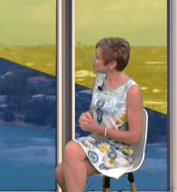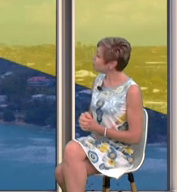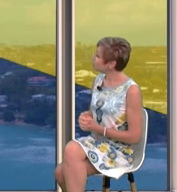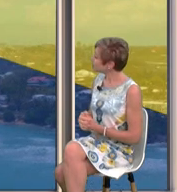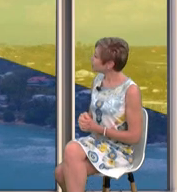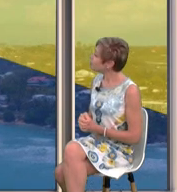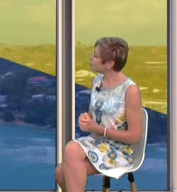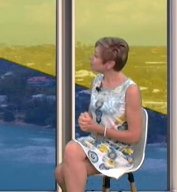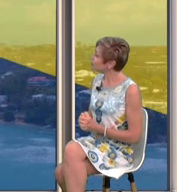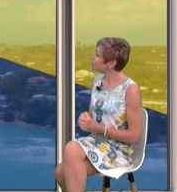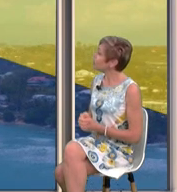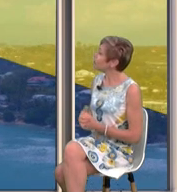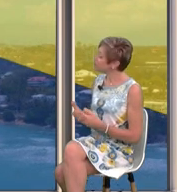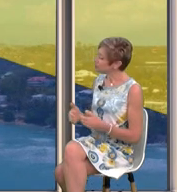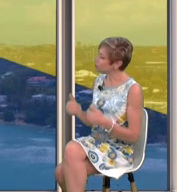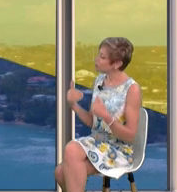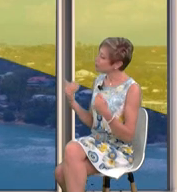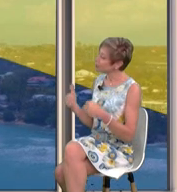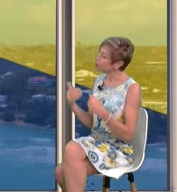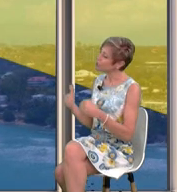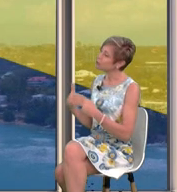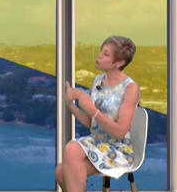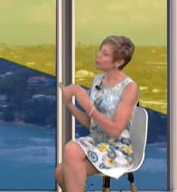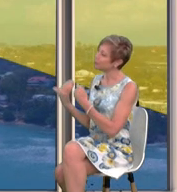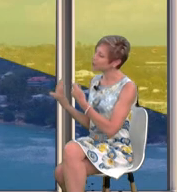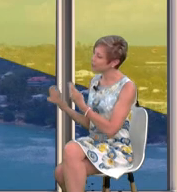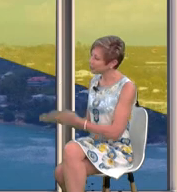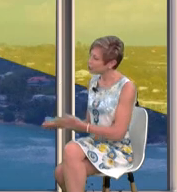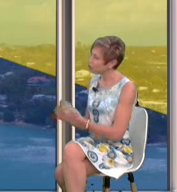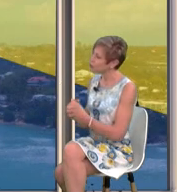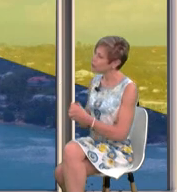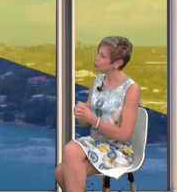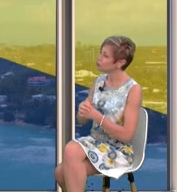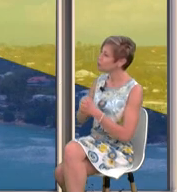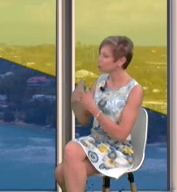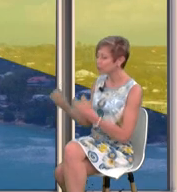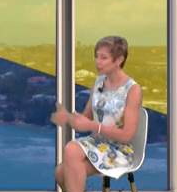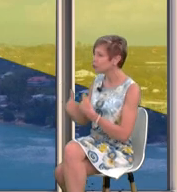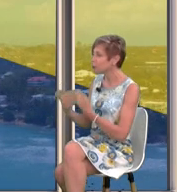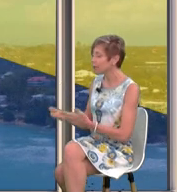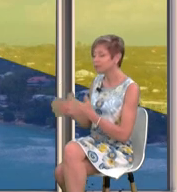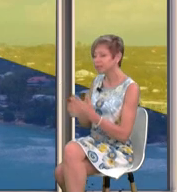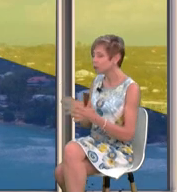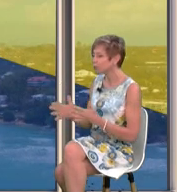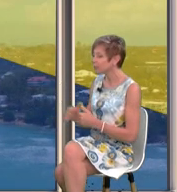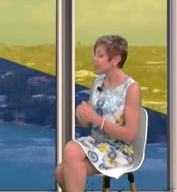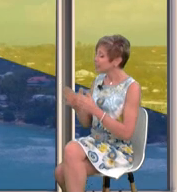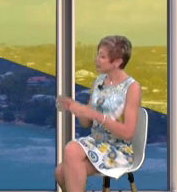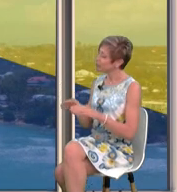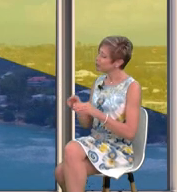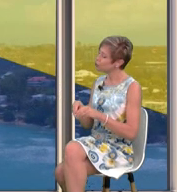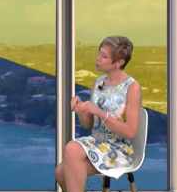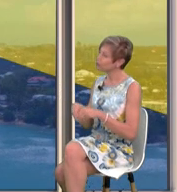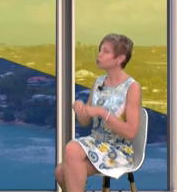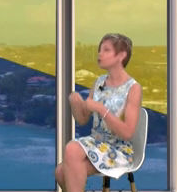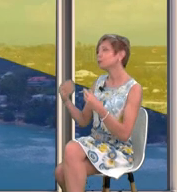parler avec les cordes vocales. Mais absolument, et ça n'empêche absolument pas l'apprentissage du français ou de l'oral, bien au contraire. Ça